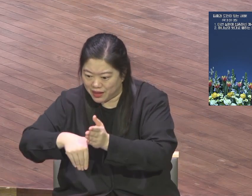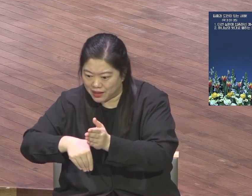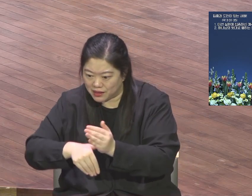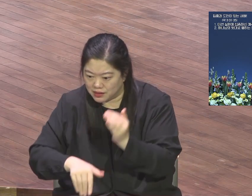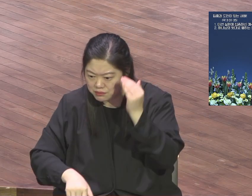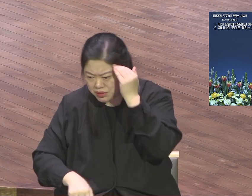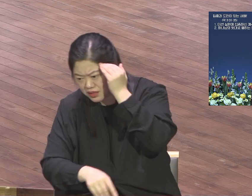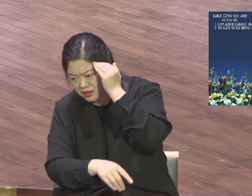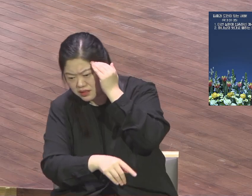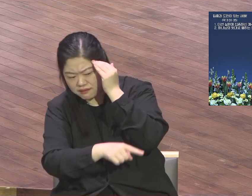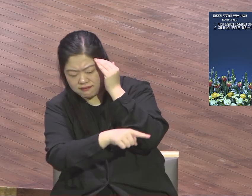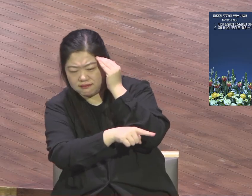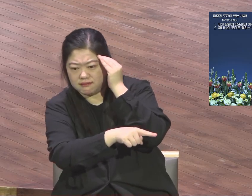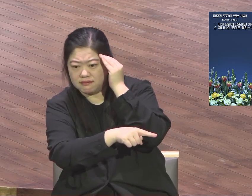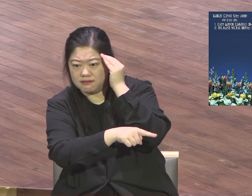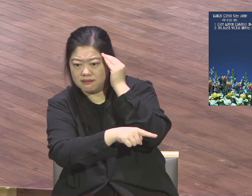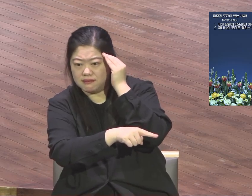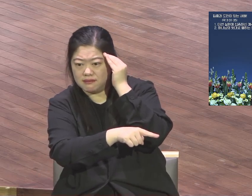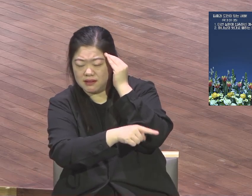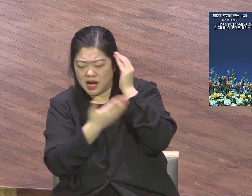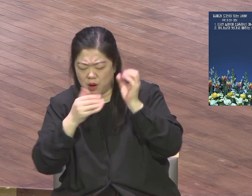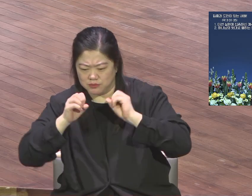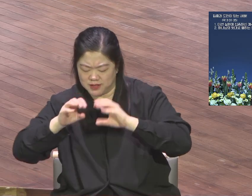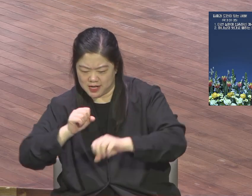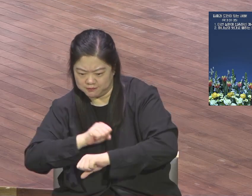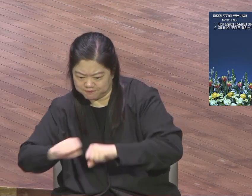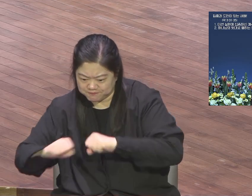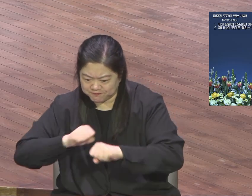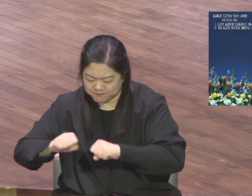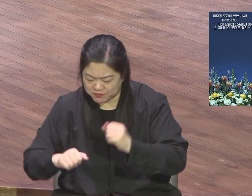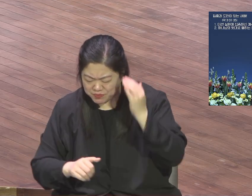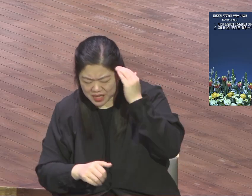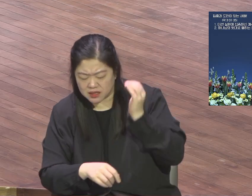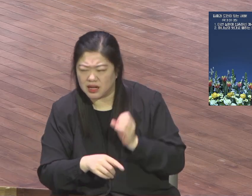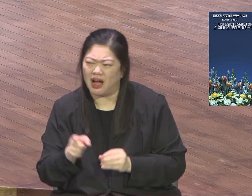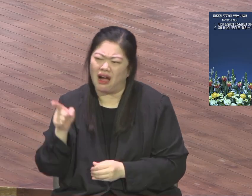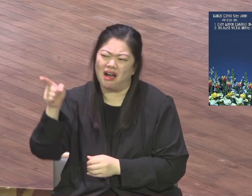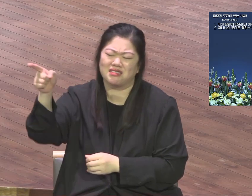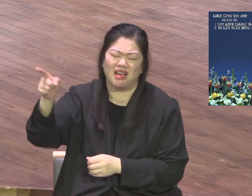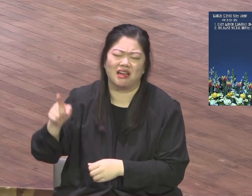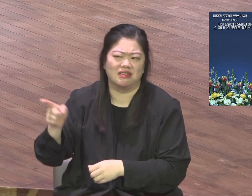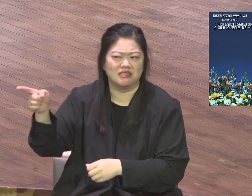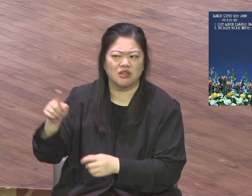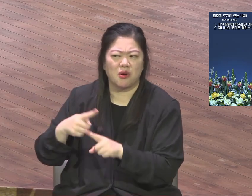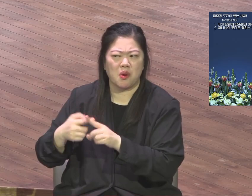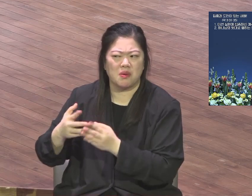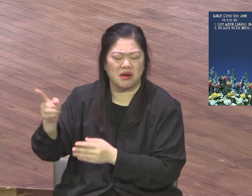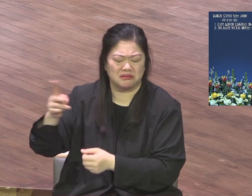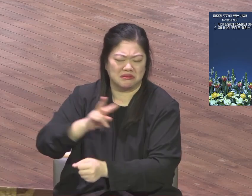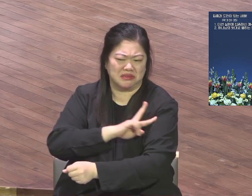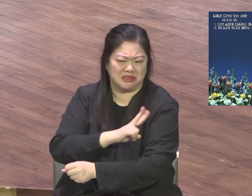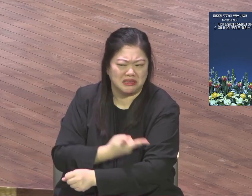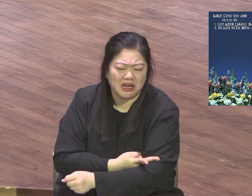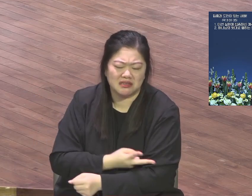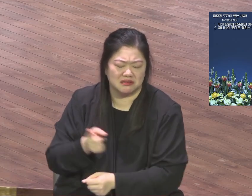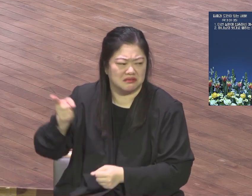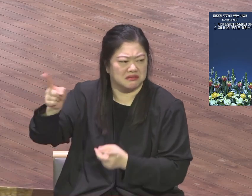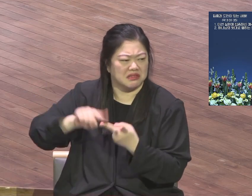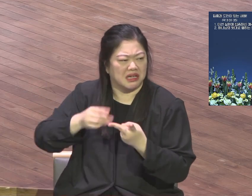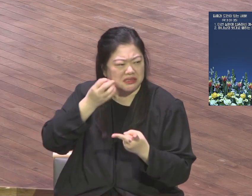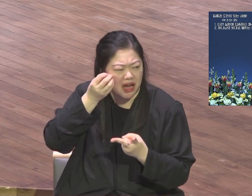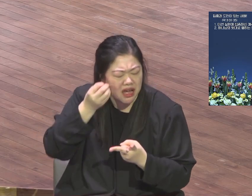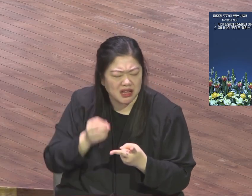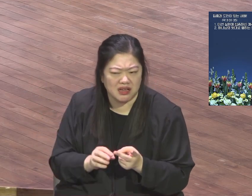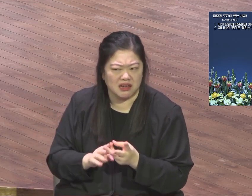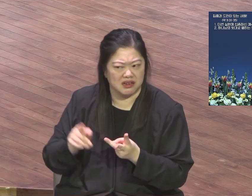복음사역을 방해해요. 복음을 증거하는데 저거 이단이야. 저거 이상해. 복음 사역을